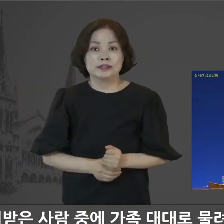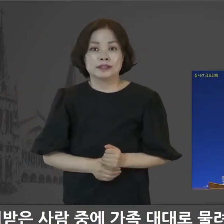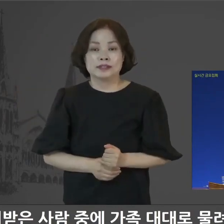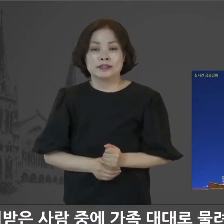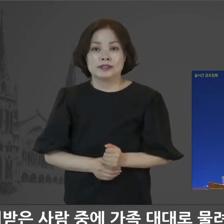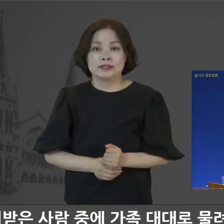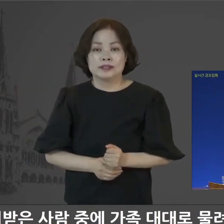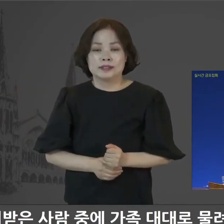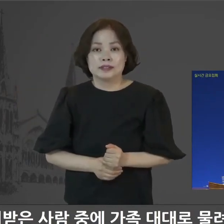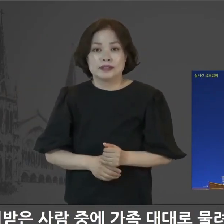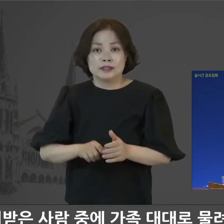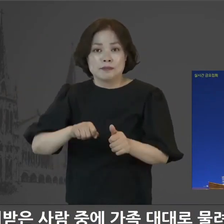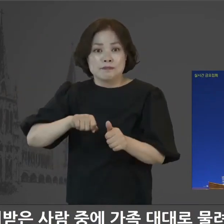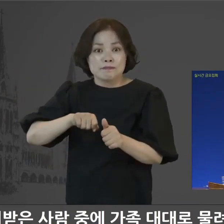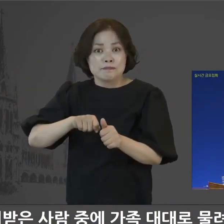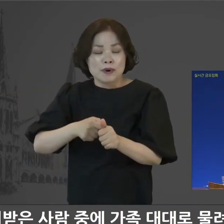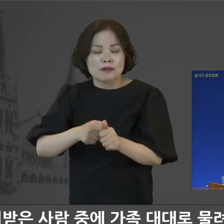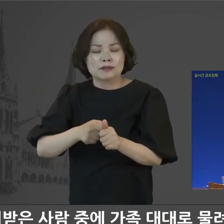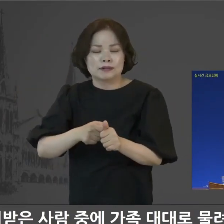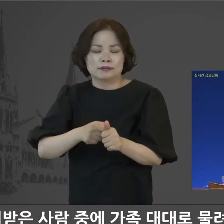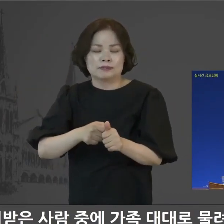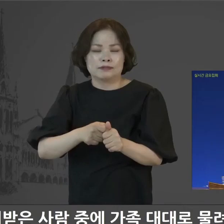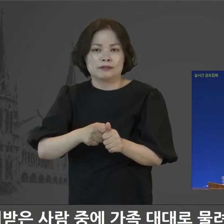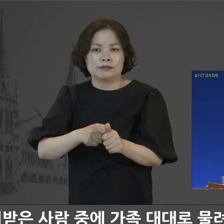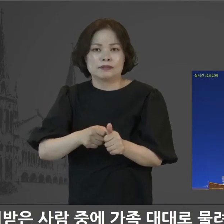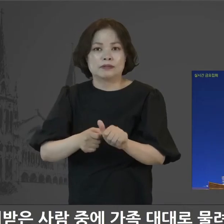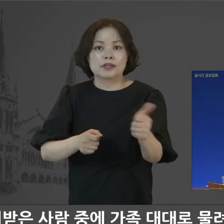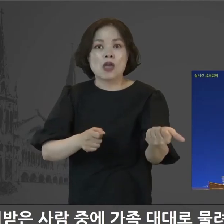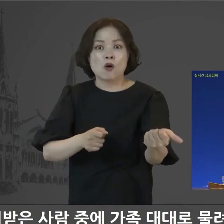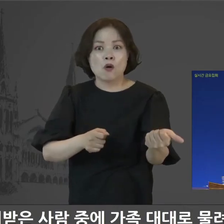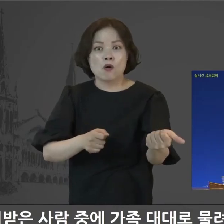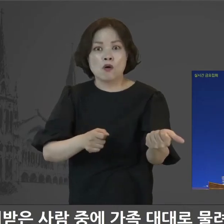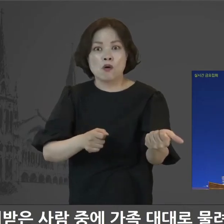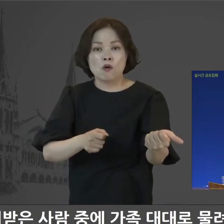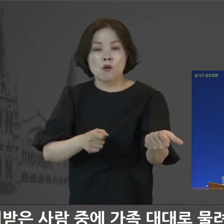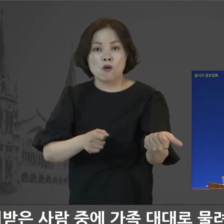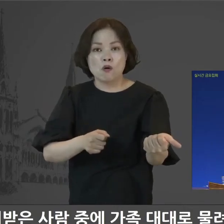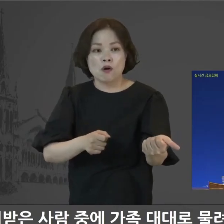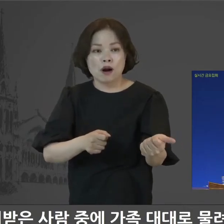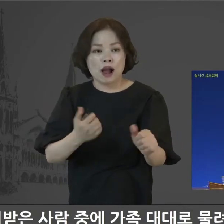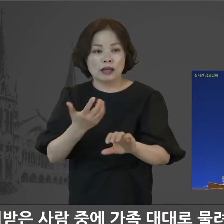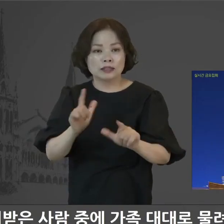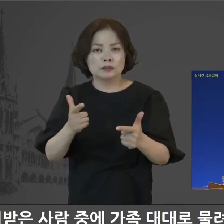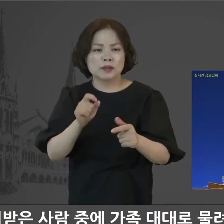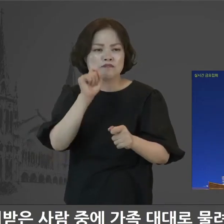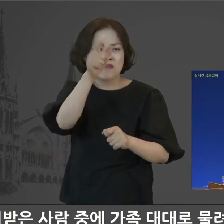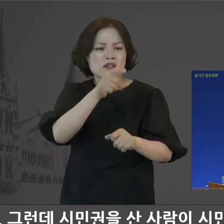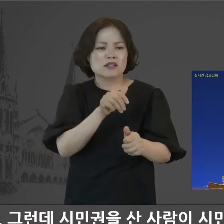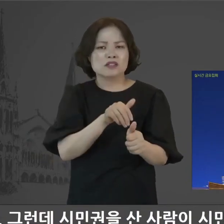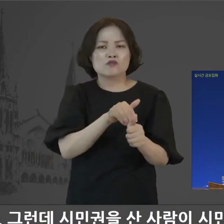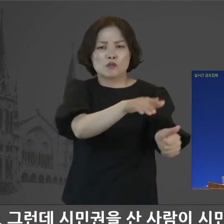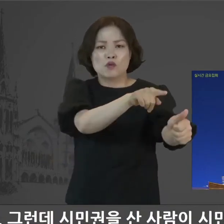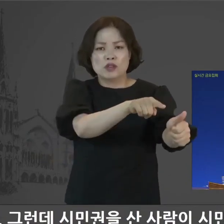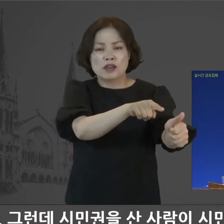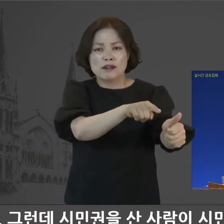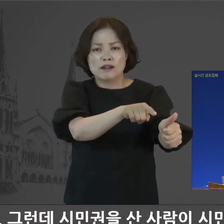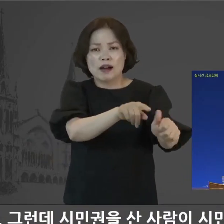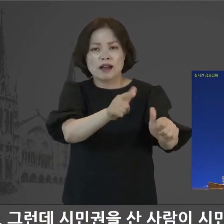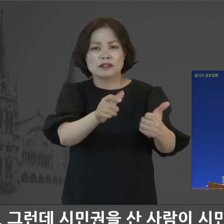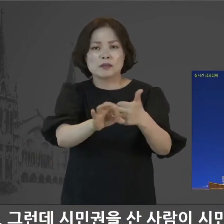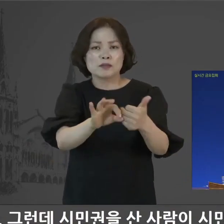이게 벌이 사형이에요. 그렇지 않은 경우에 유배 보내는 경우도 있어요. 근데 이거